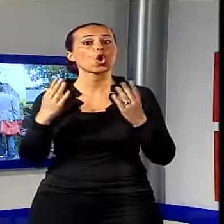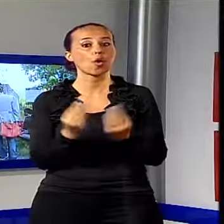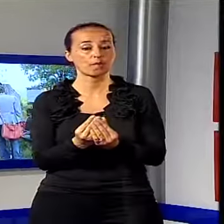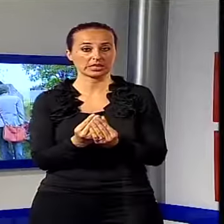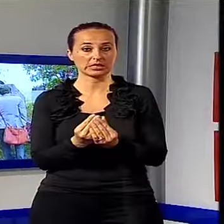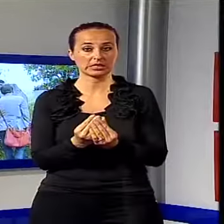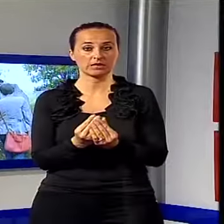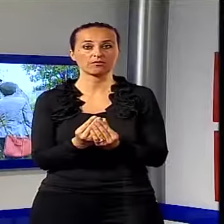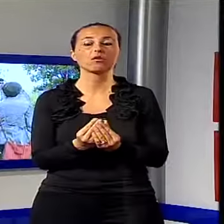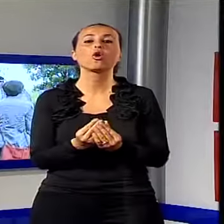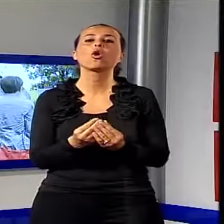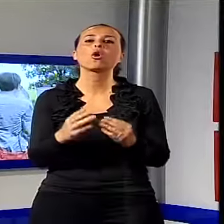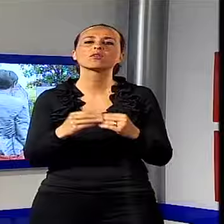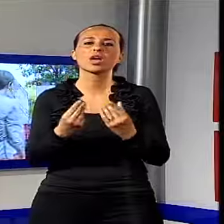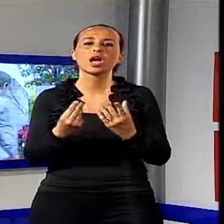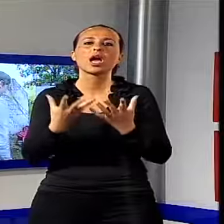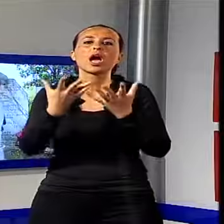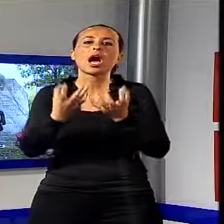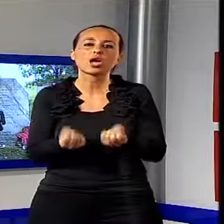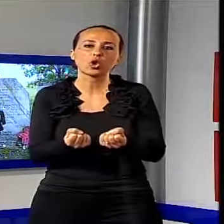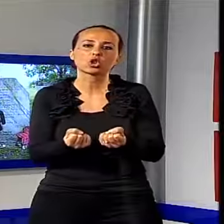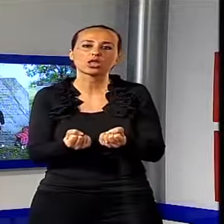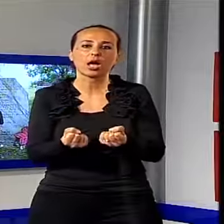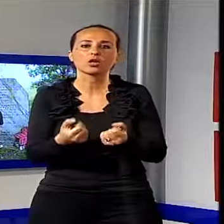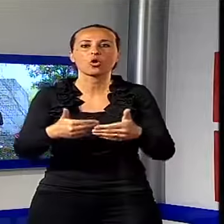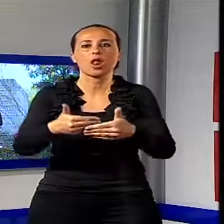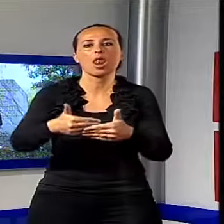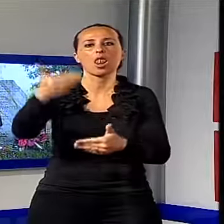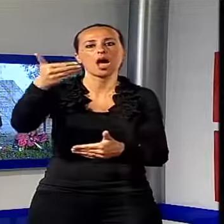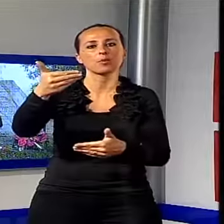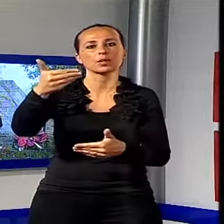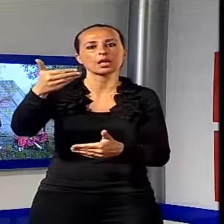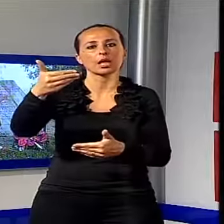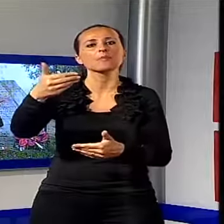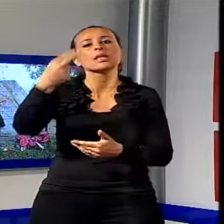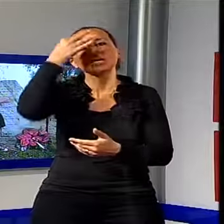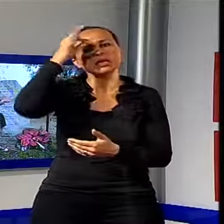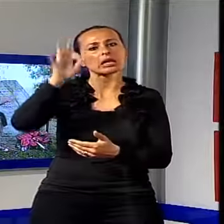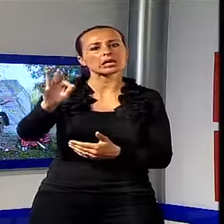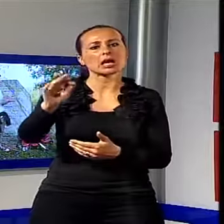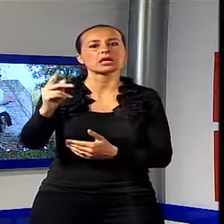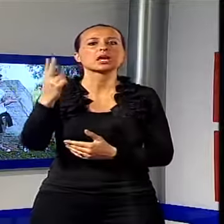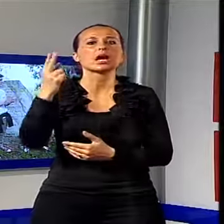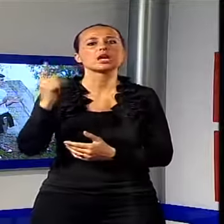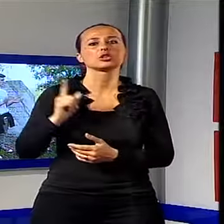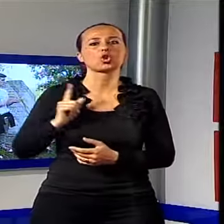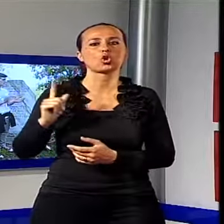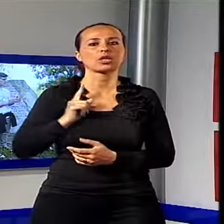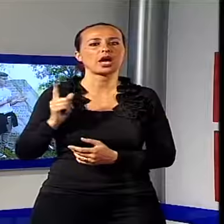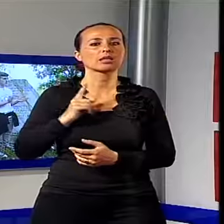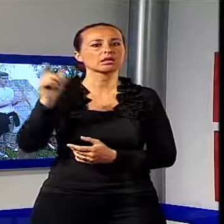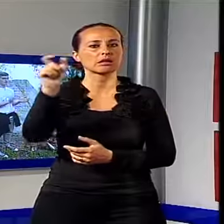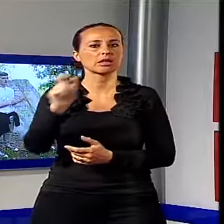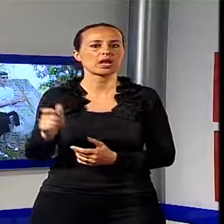Treponzio hanno adottato la lapide dedicata ai soldati italiani uccisi dai tedeschi. Tra il 1940